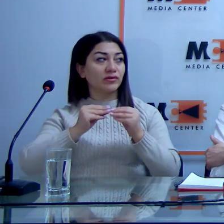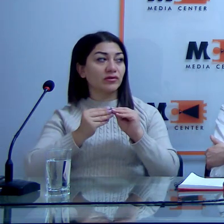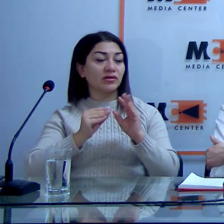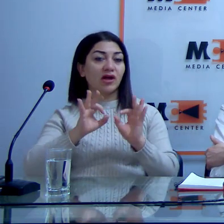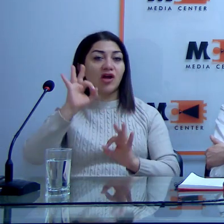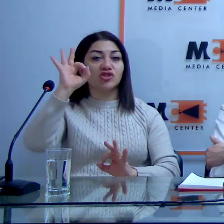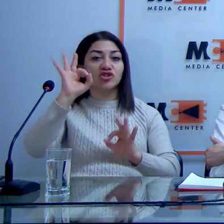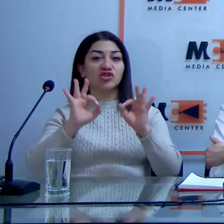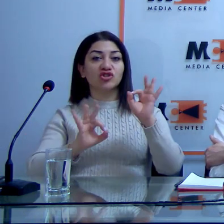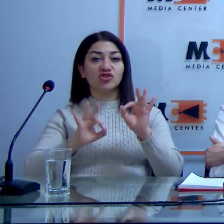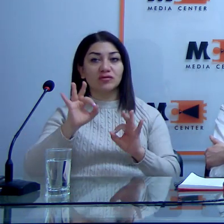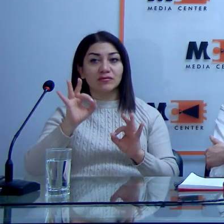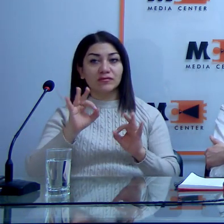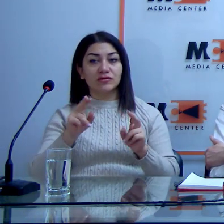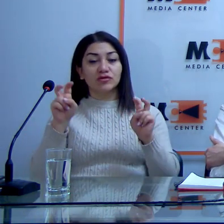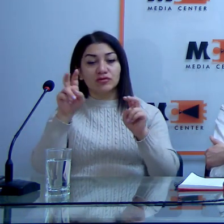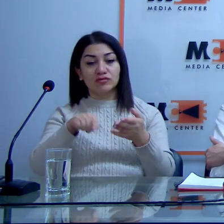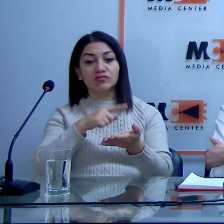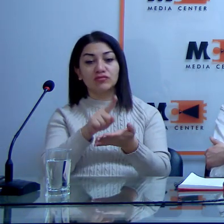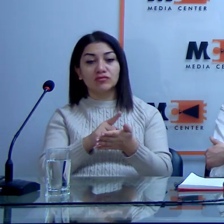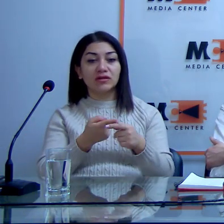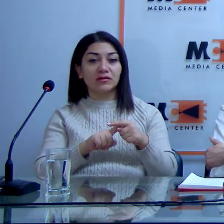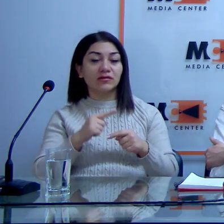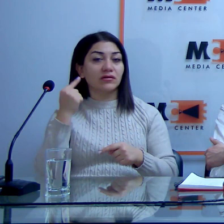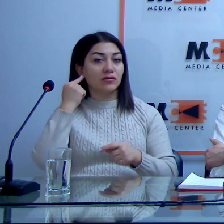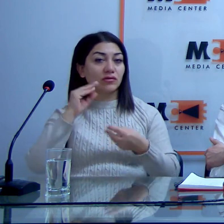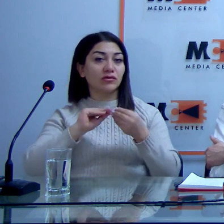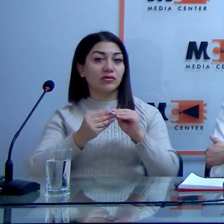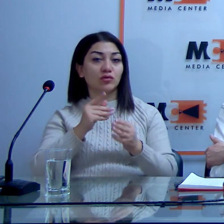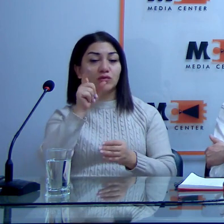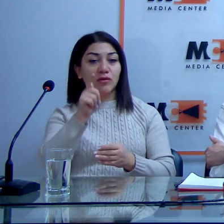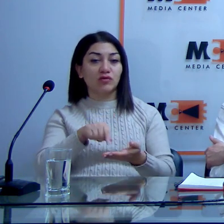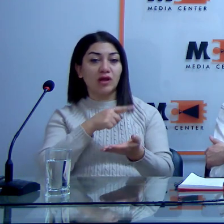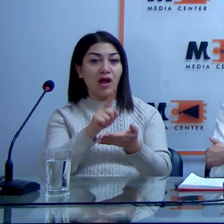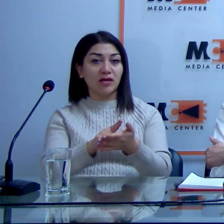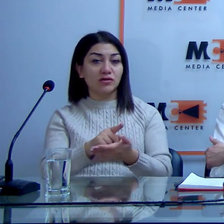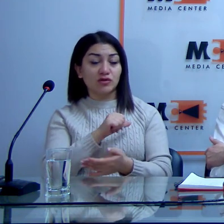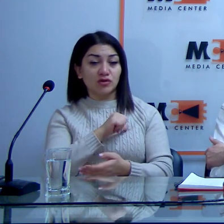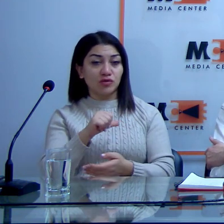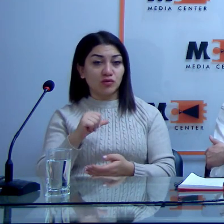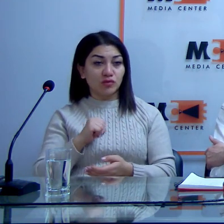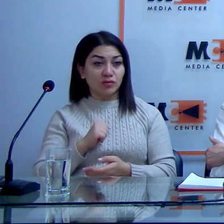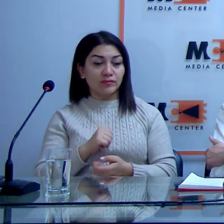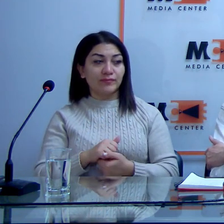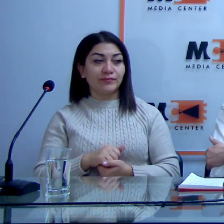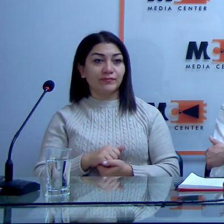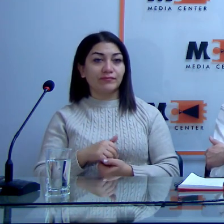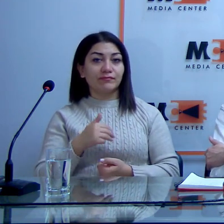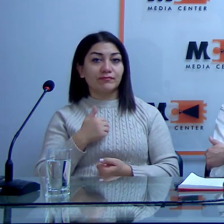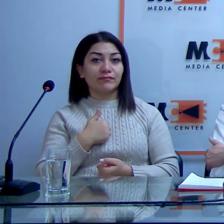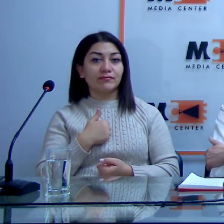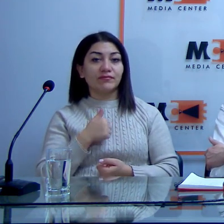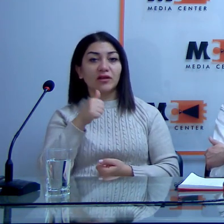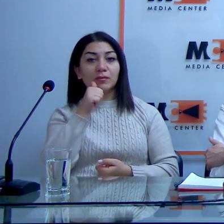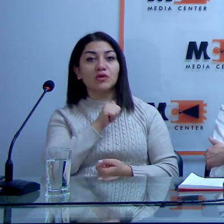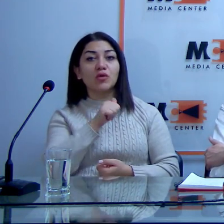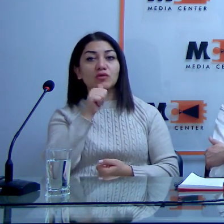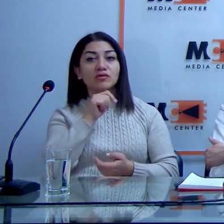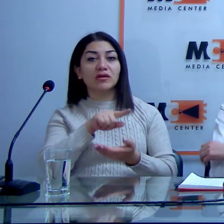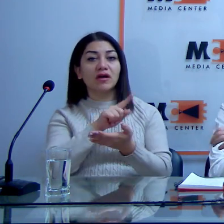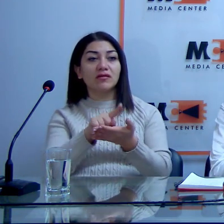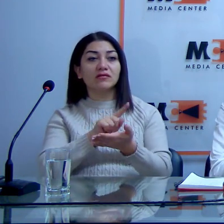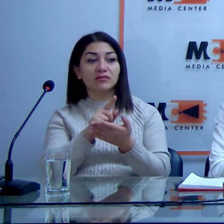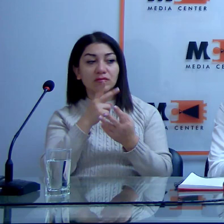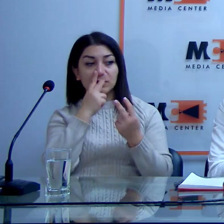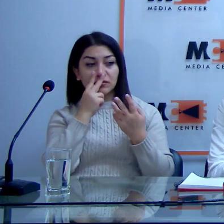աշճանը ճշտում էինք հենց լսողության խնդիր ունեցող անձից և մեր պիլոտաժը փորձնական հարցումները